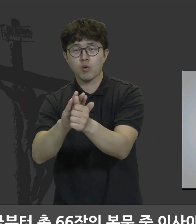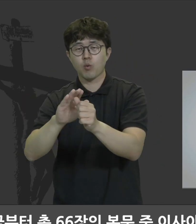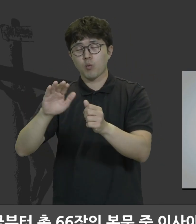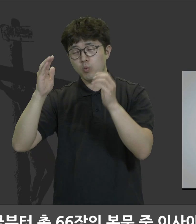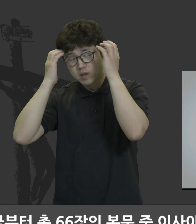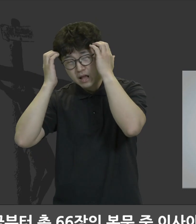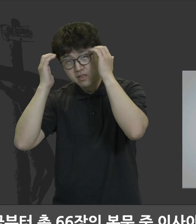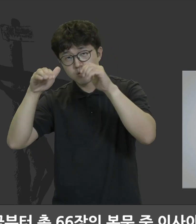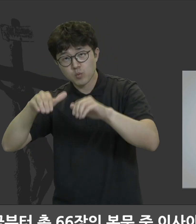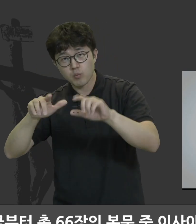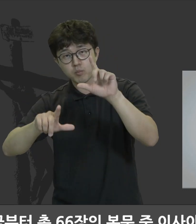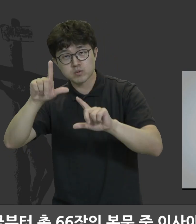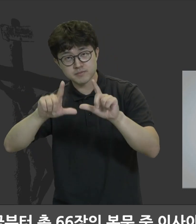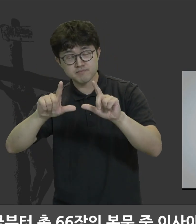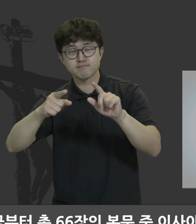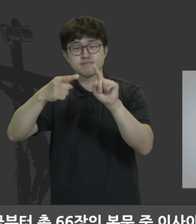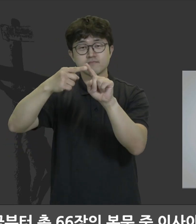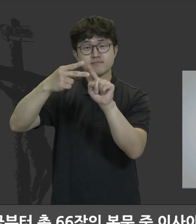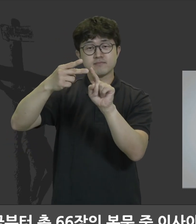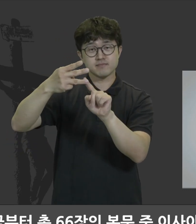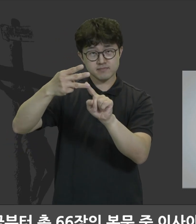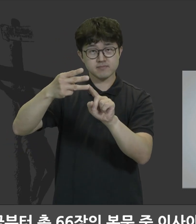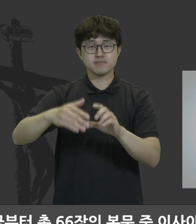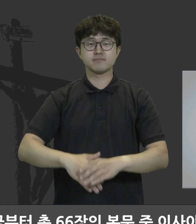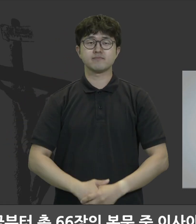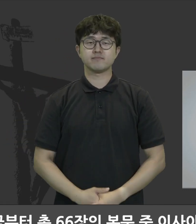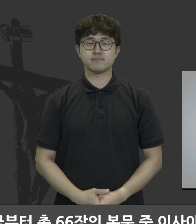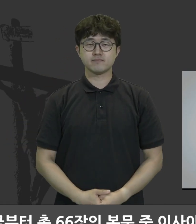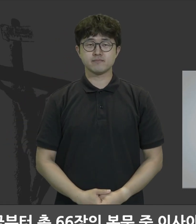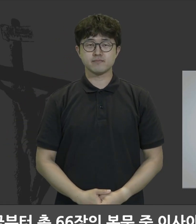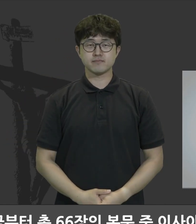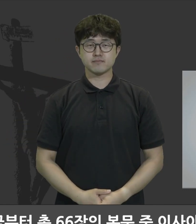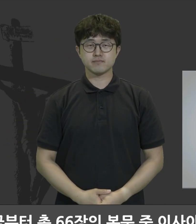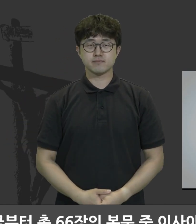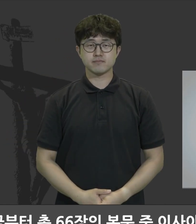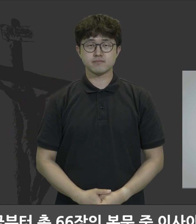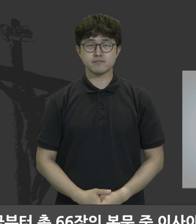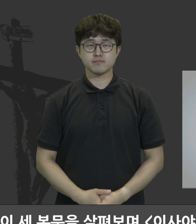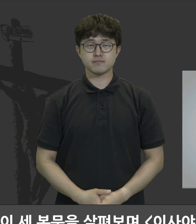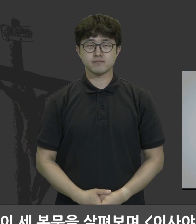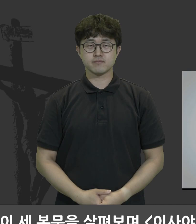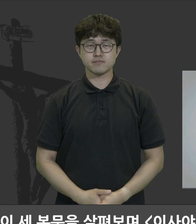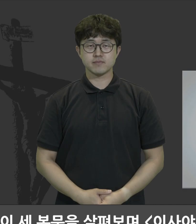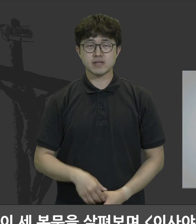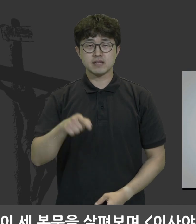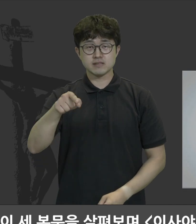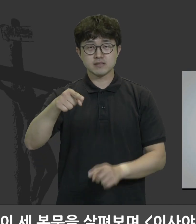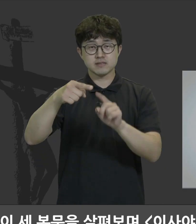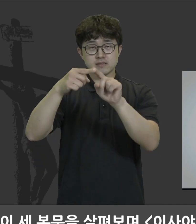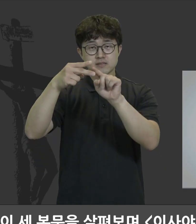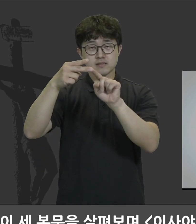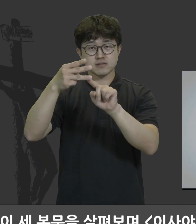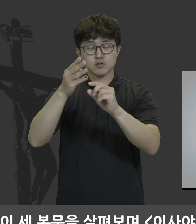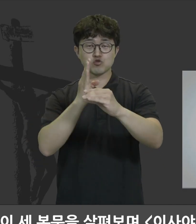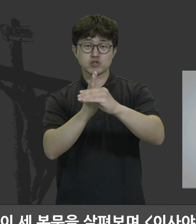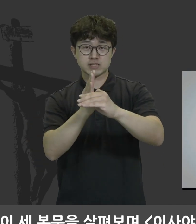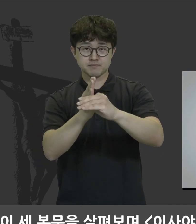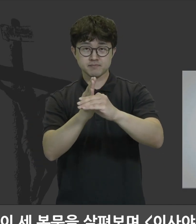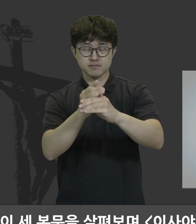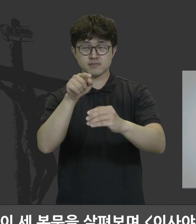40장, 고난받는 종의 모습을 보여주는 53장, 이 세 본문을 살펴보며 이사야서가 지닌